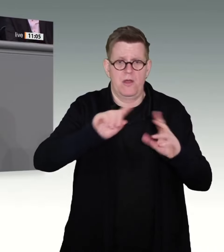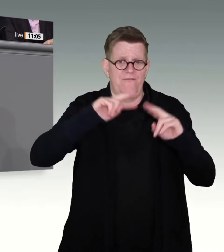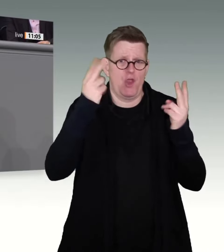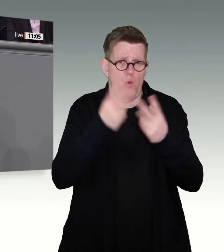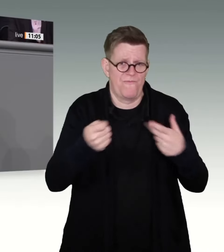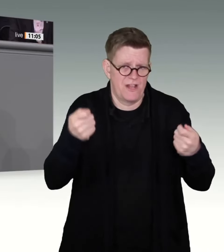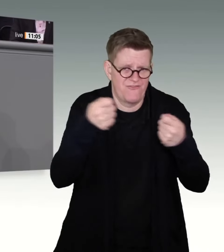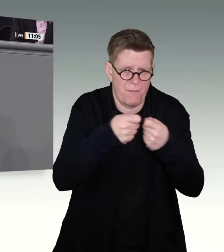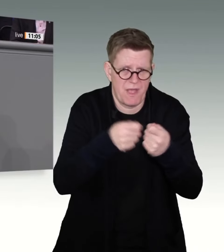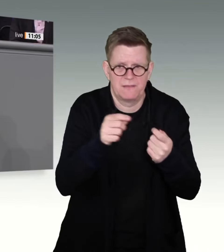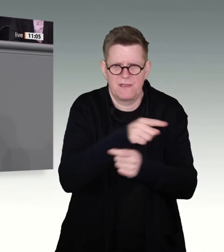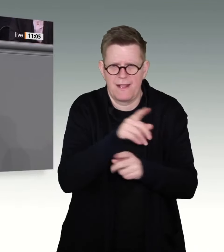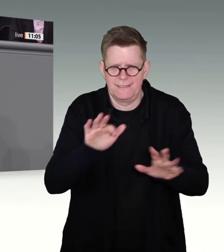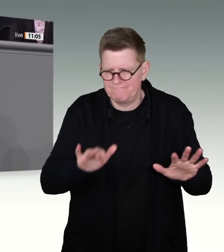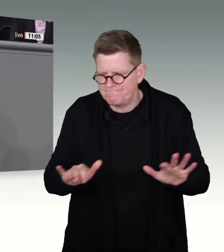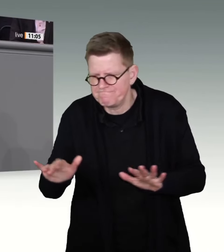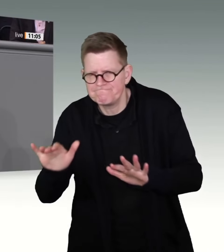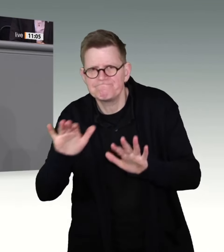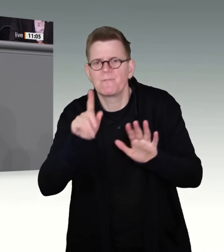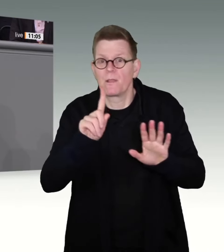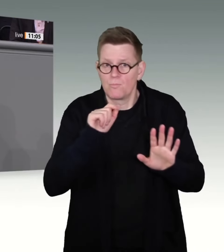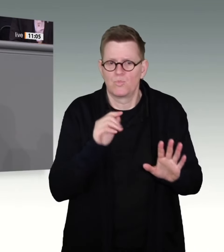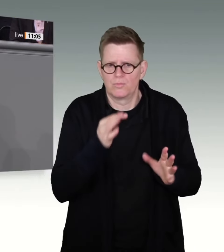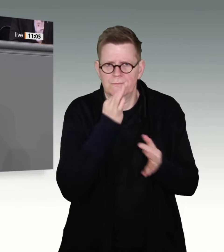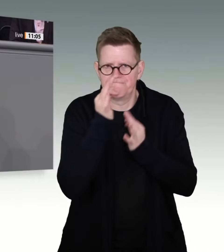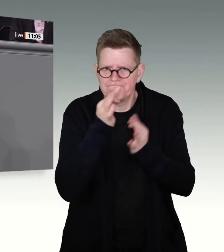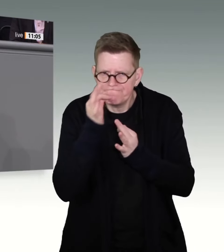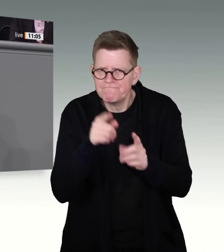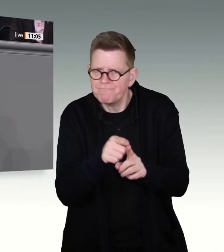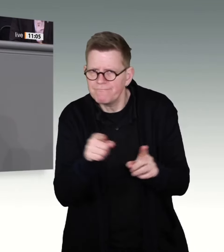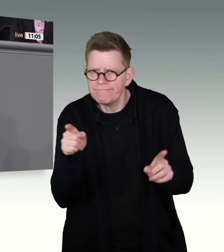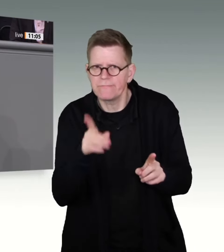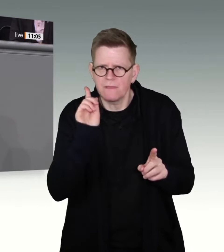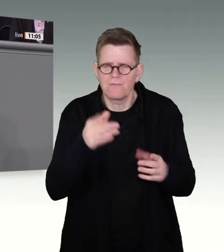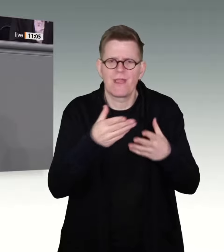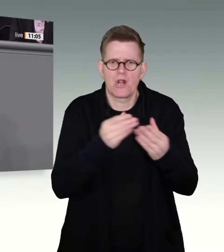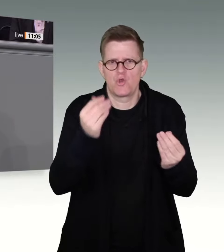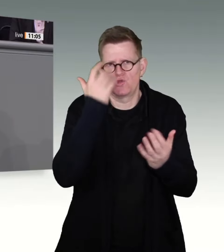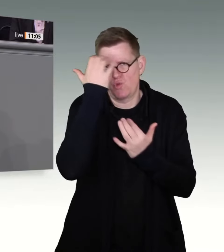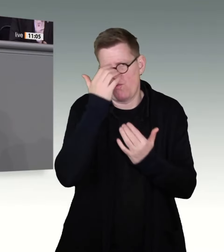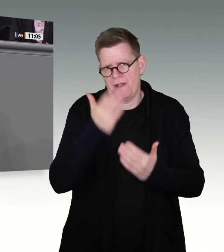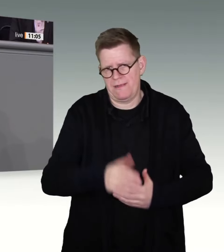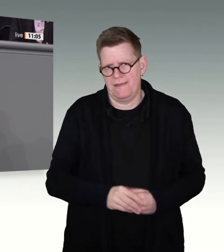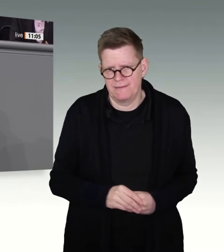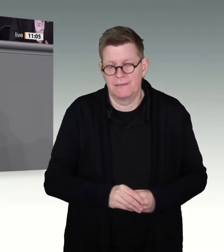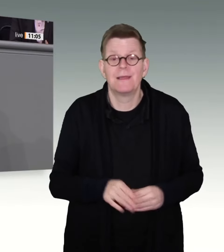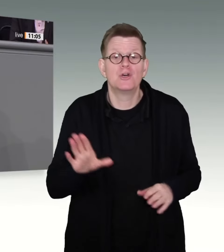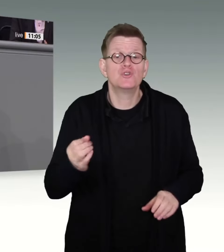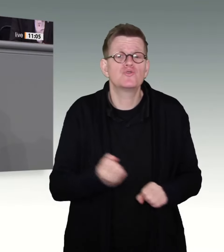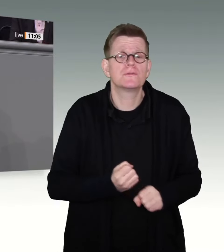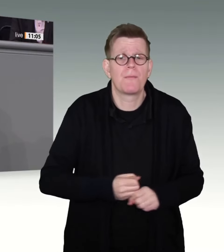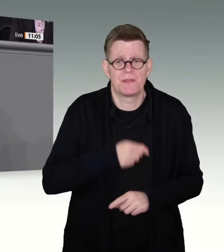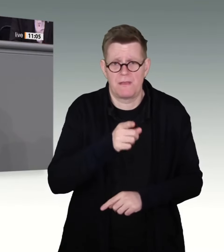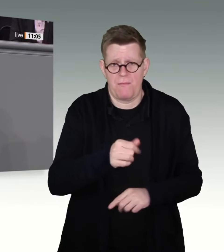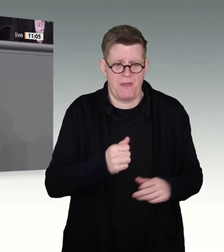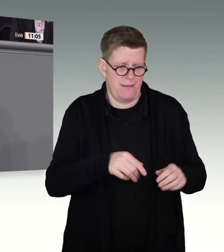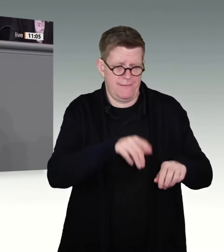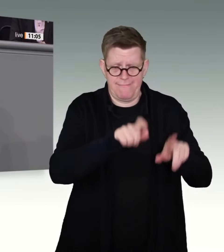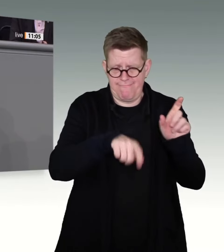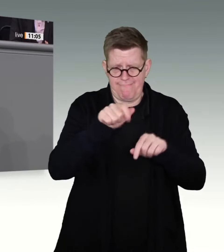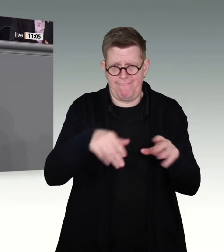wenn es darum geht, pragmatische und schnell tragbare Lösungen zu finden. Die Zusammenarbeit zwischen all diesen Beteiligten ist